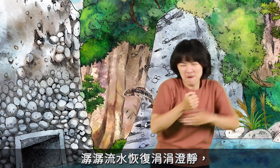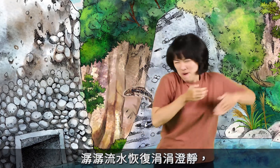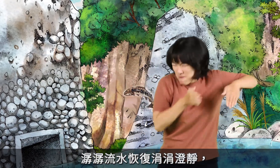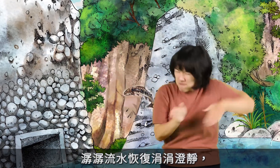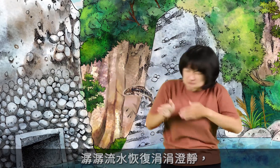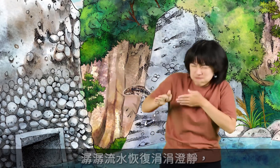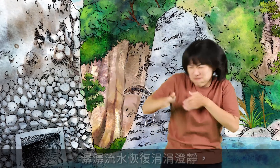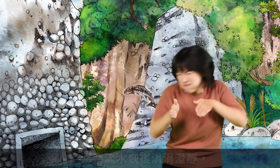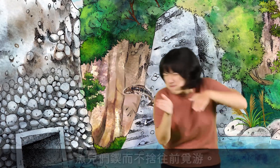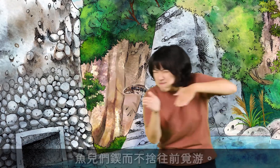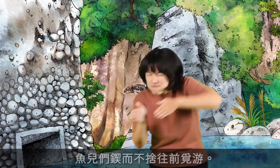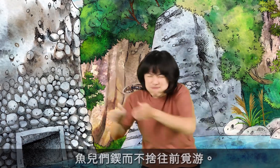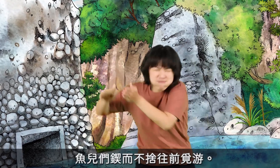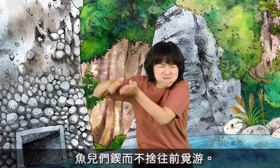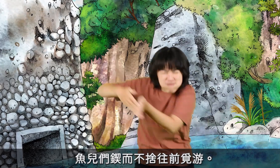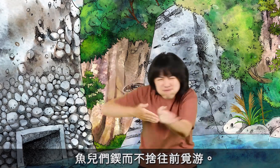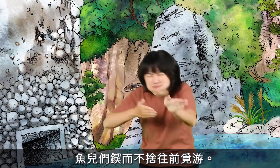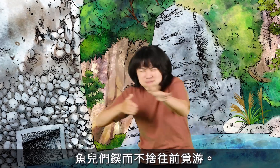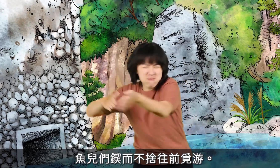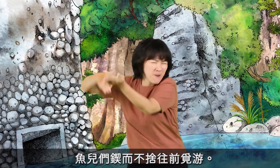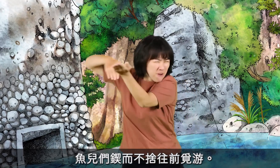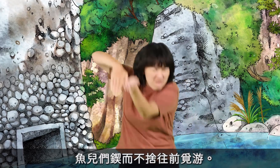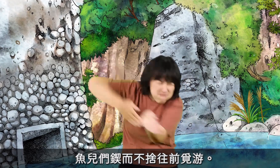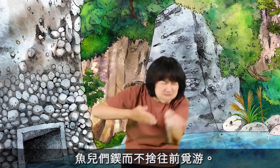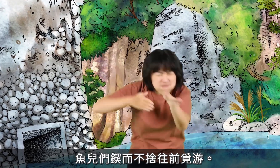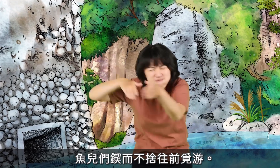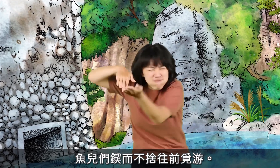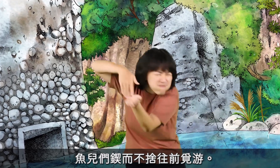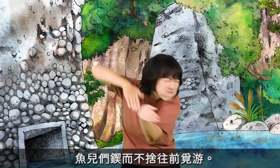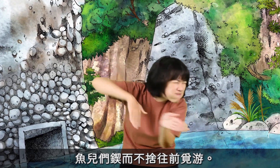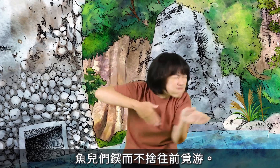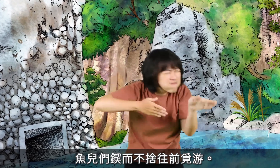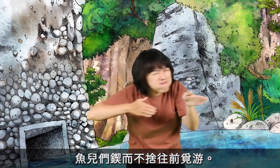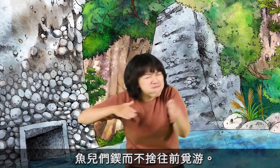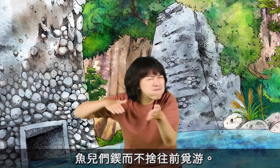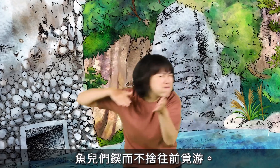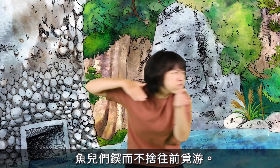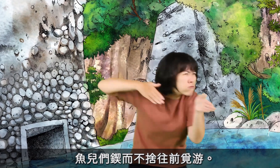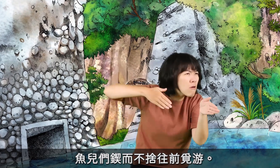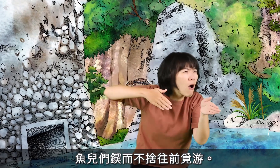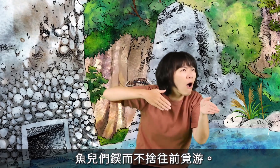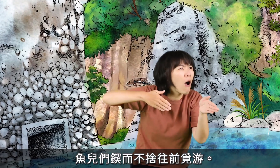静，鱼儿们锲而不舍往前觅游。